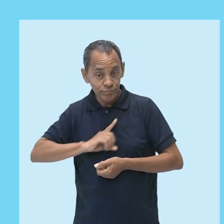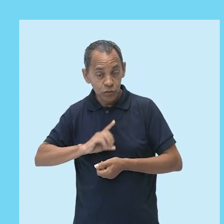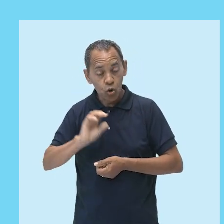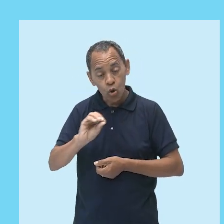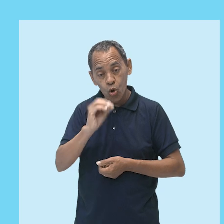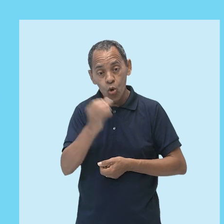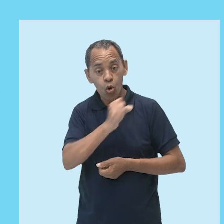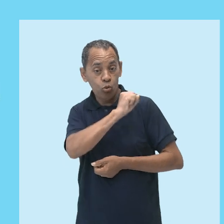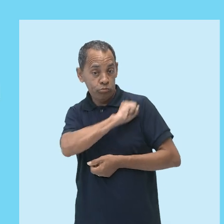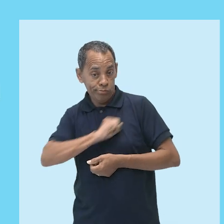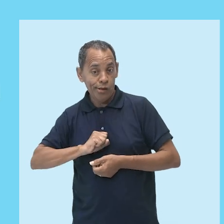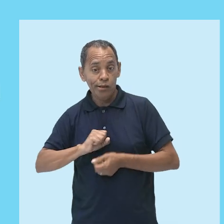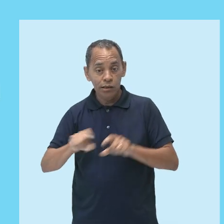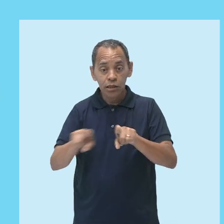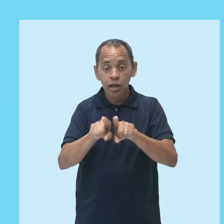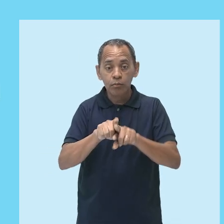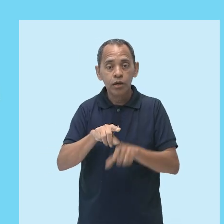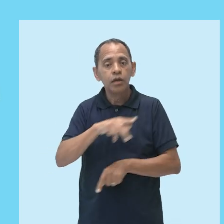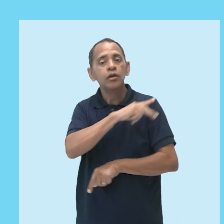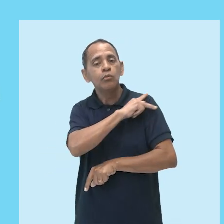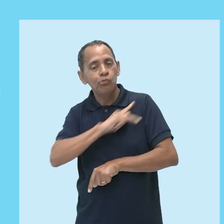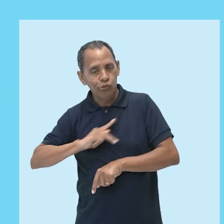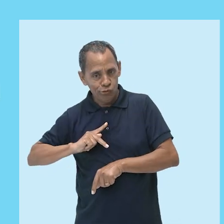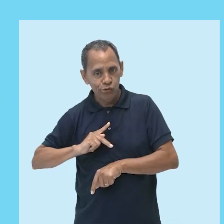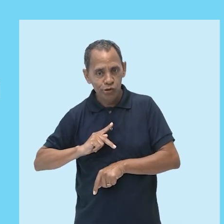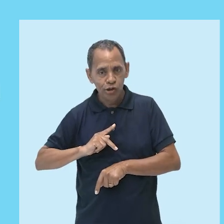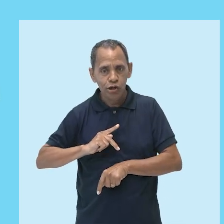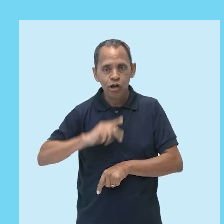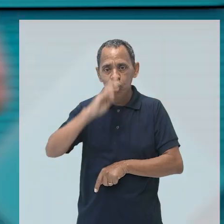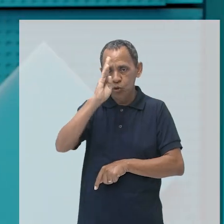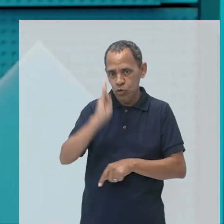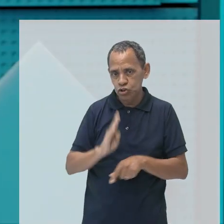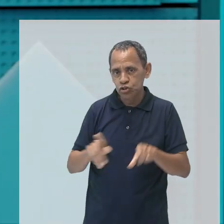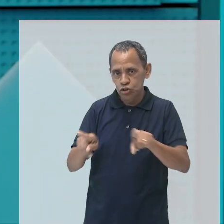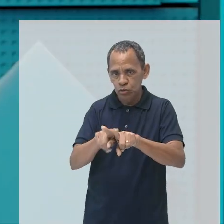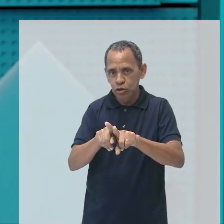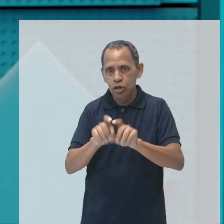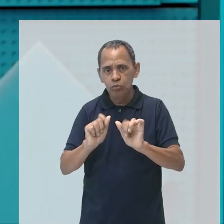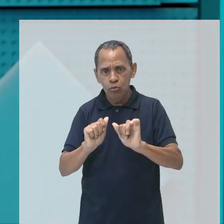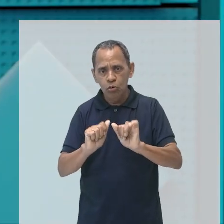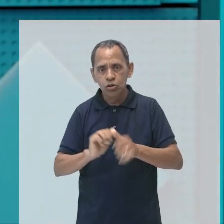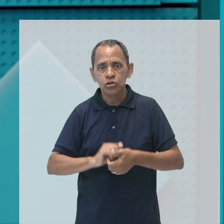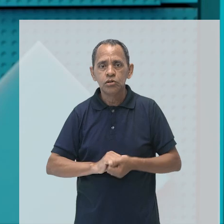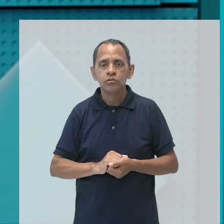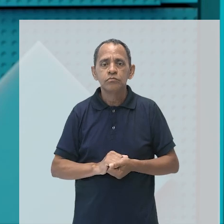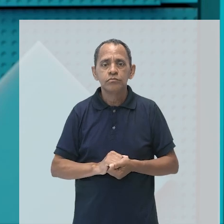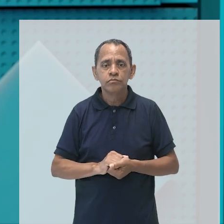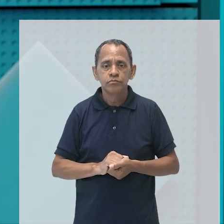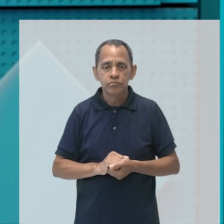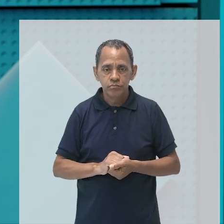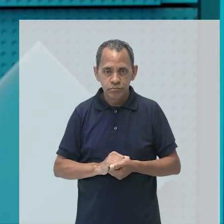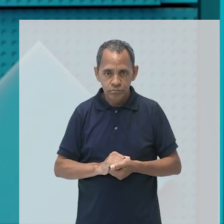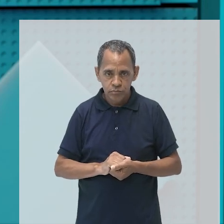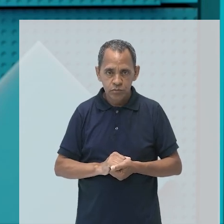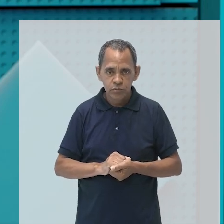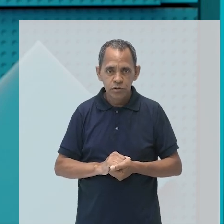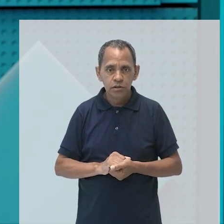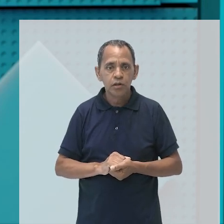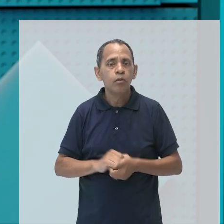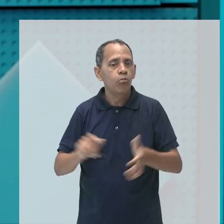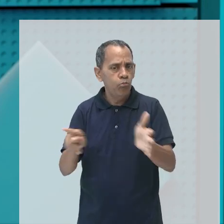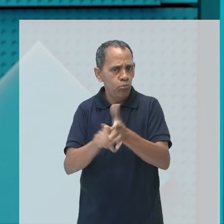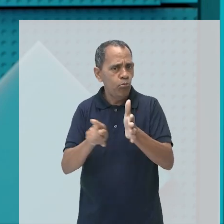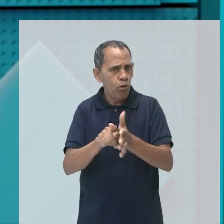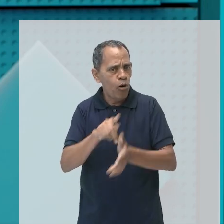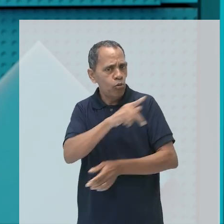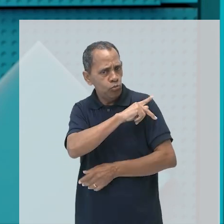e também o presidente da República. Em alguns casos, essa reserva de iniciativa ela é exclusiva do presidente da República, em